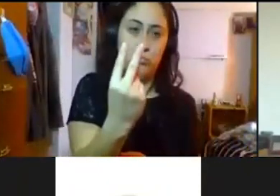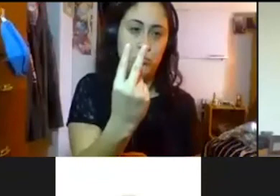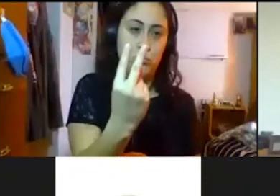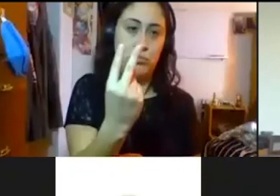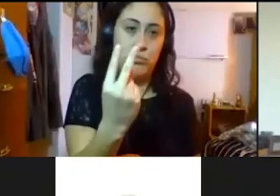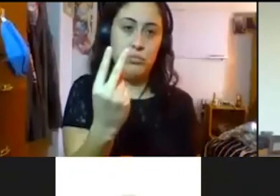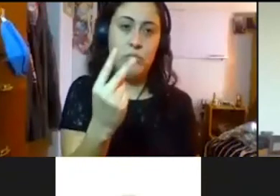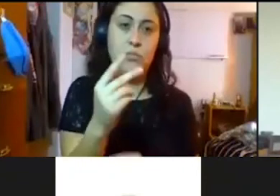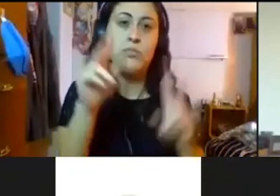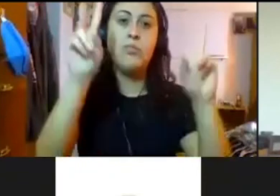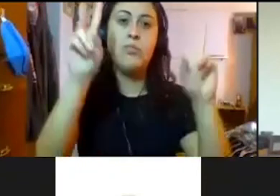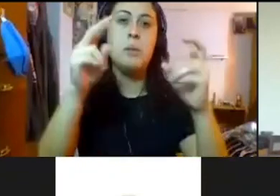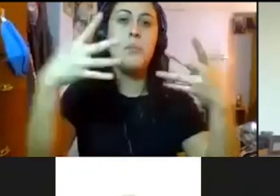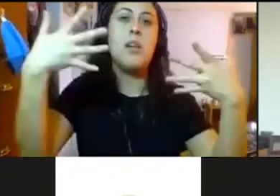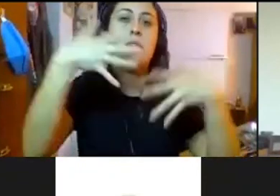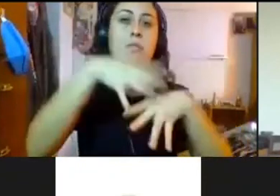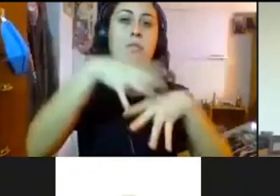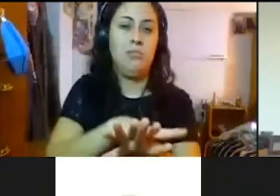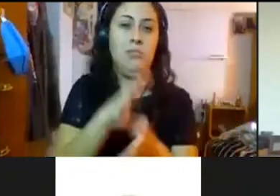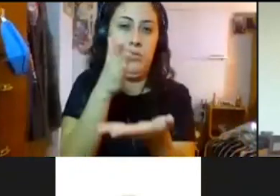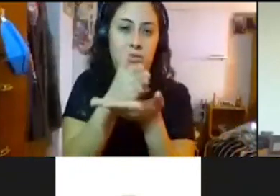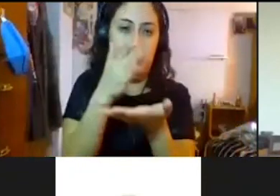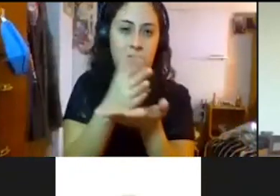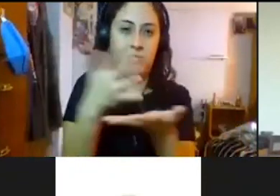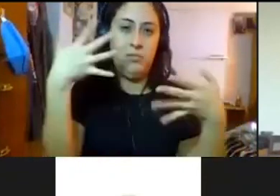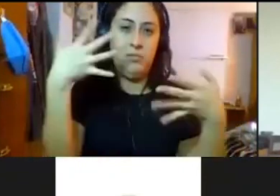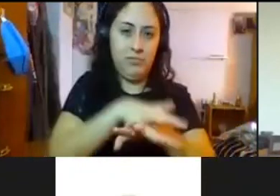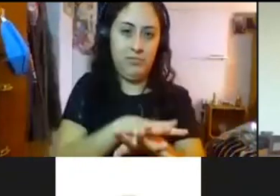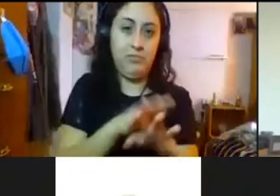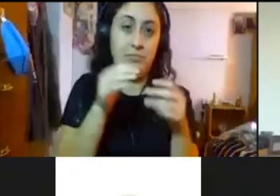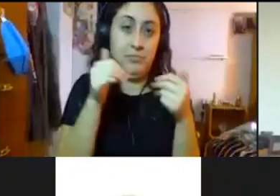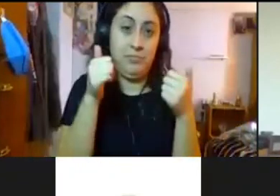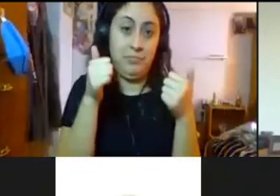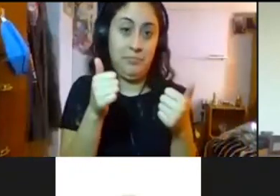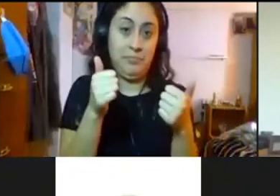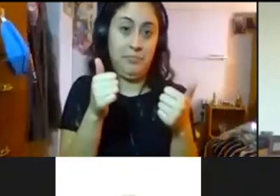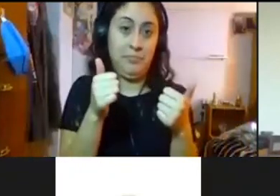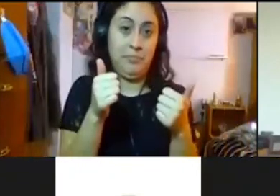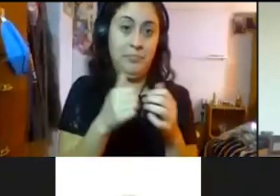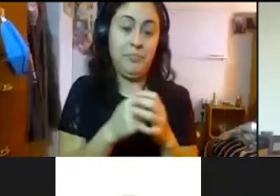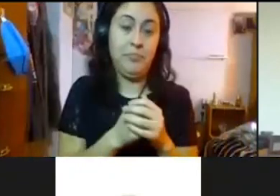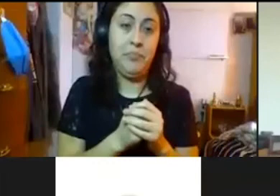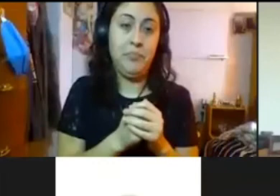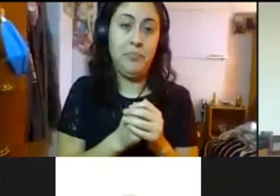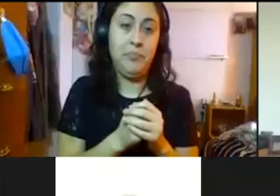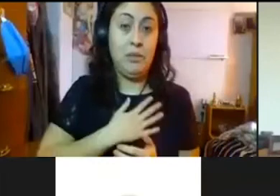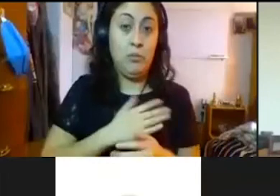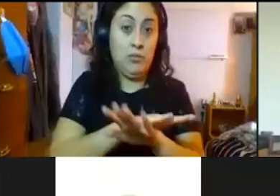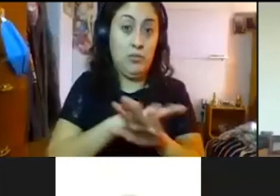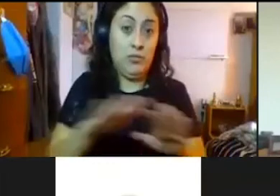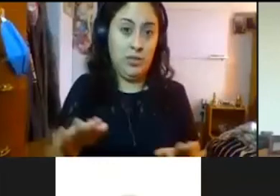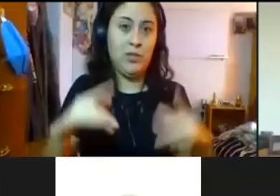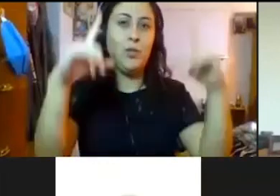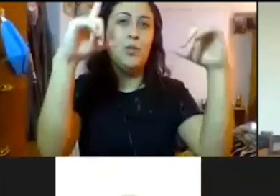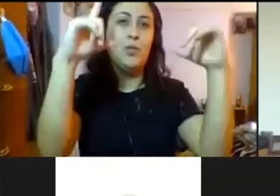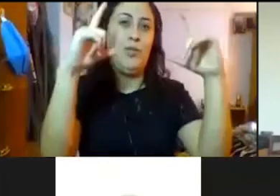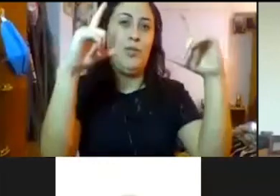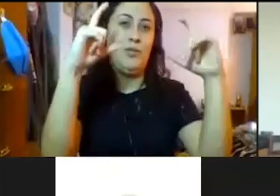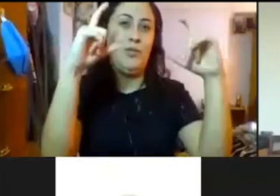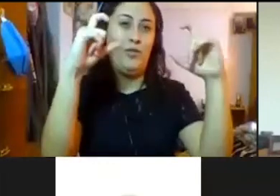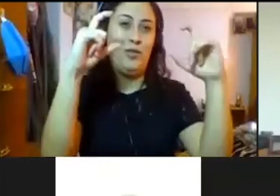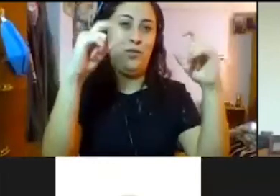de integración, profesionales de programas de integración escolar, y queremos finalizar con una foto